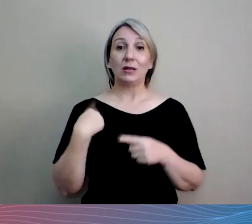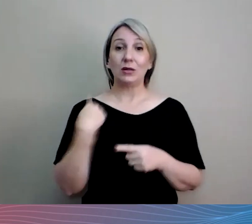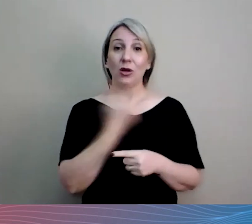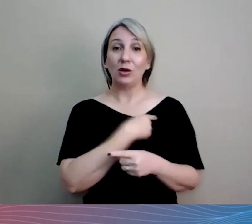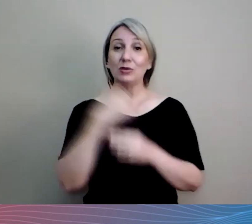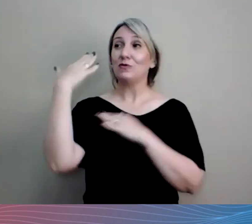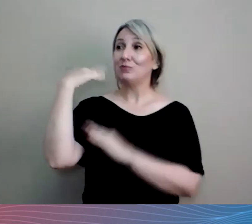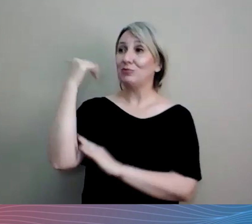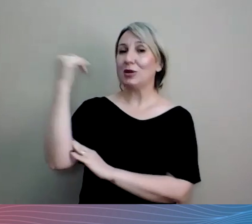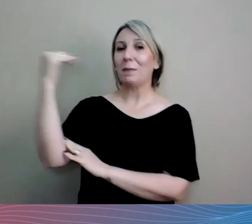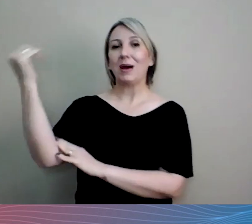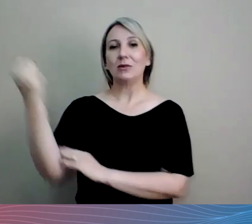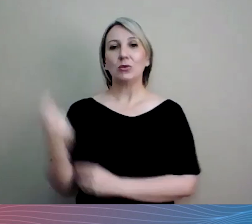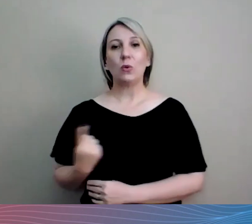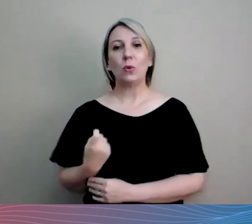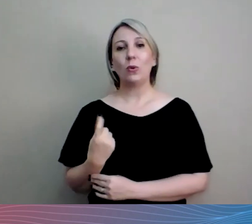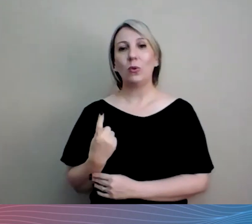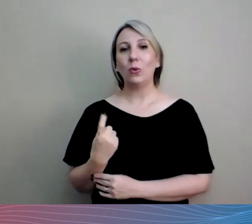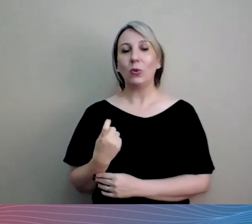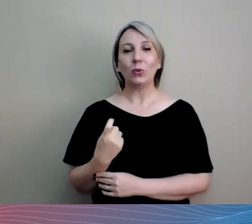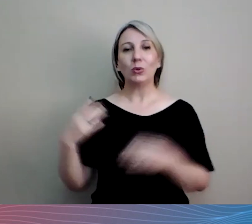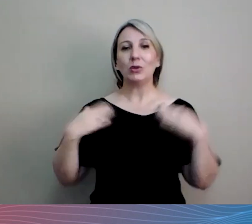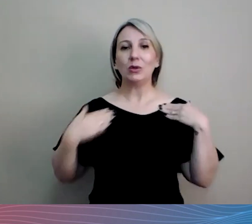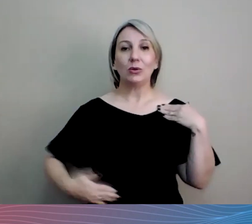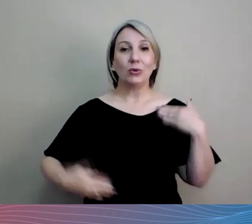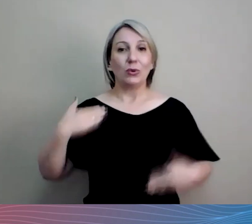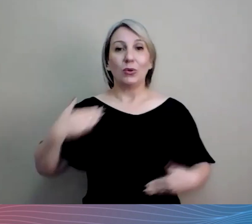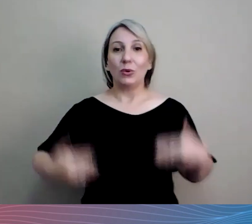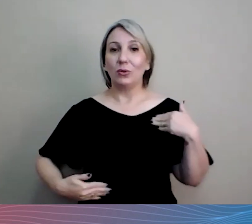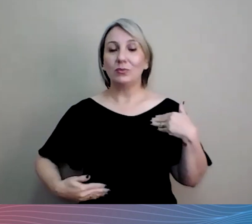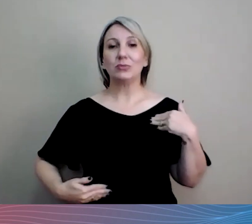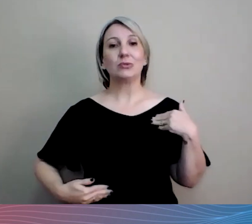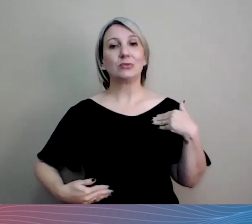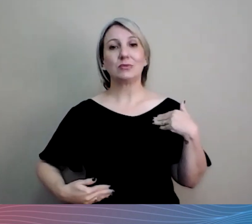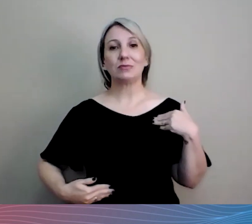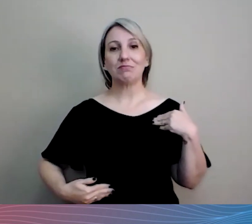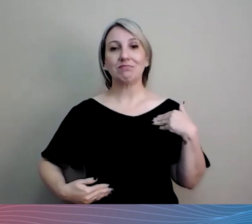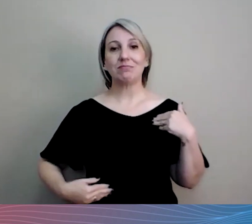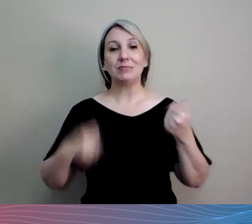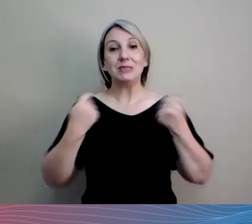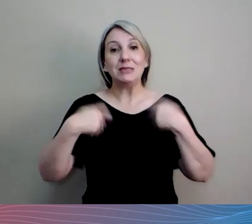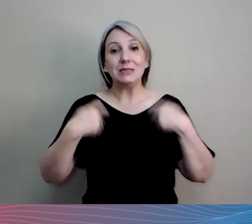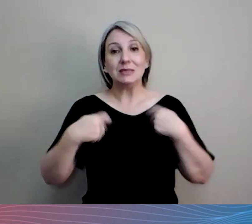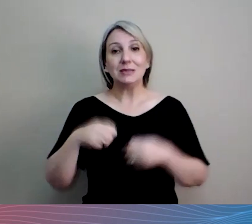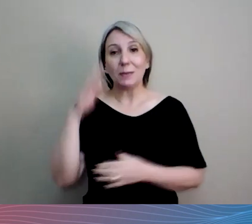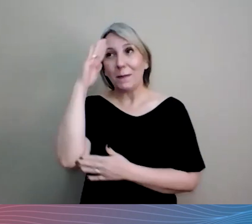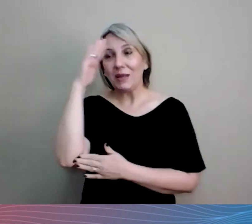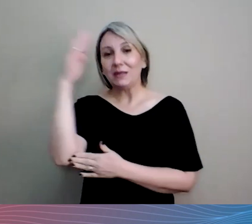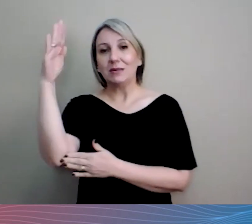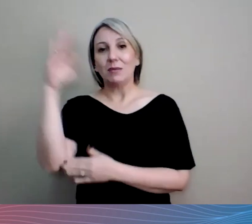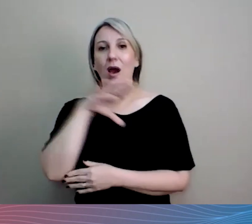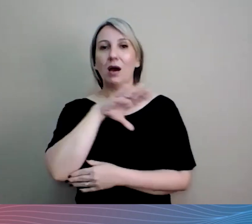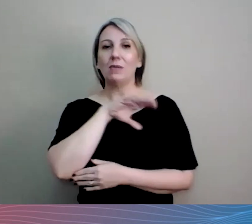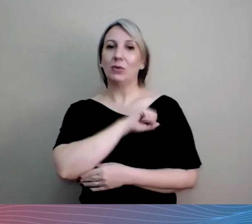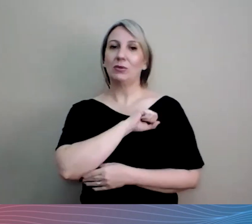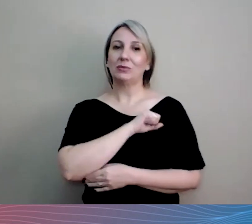isso é vida do corpo. Nós precisamos ter isso para viver a vida do corpo, tá? Agora vamos